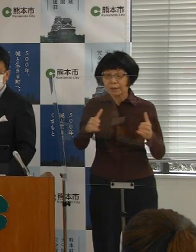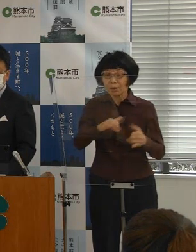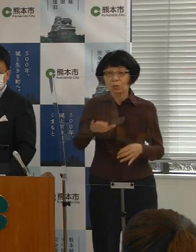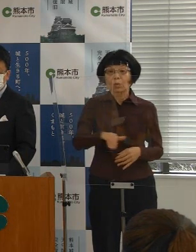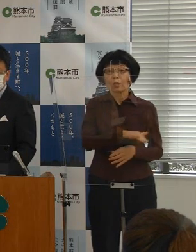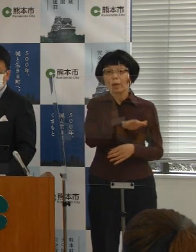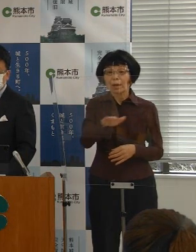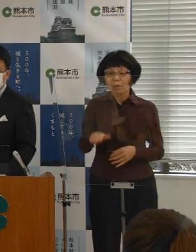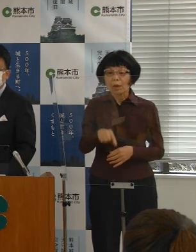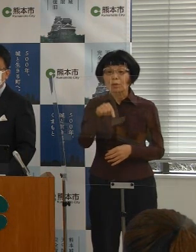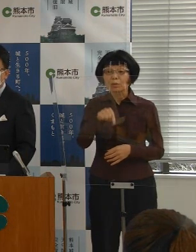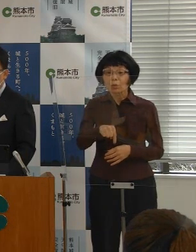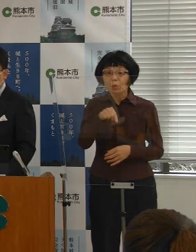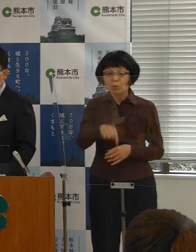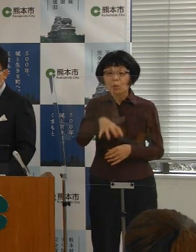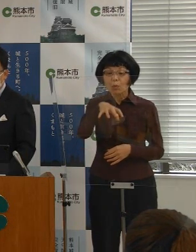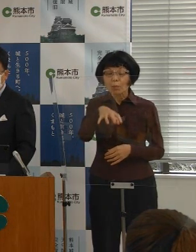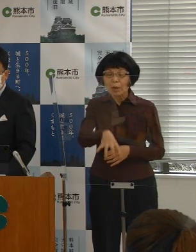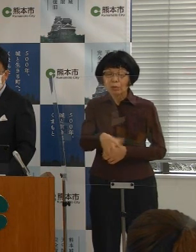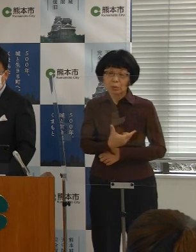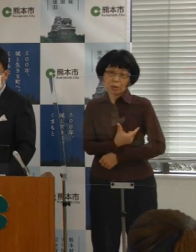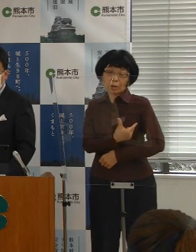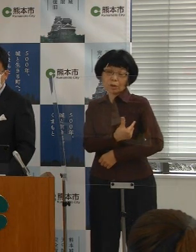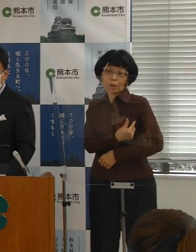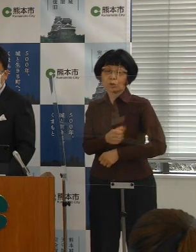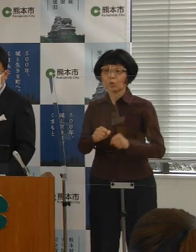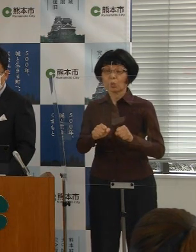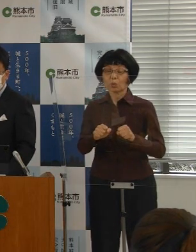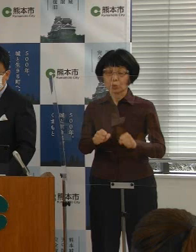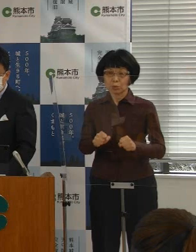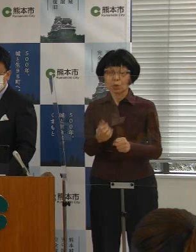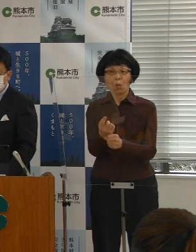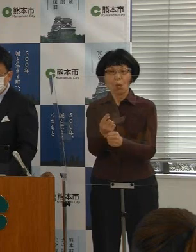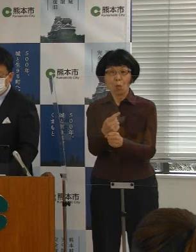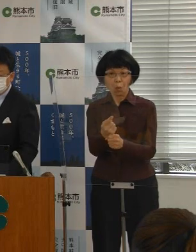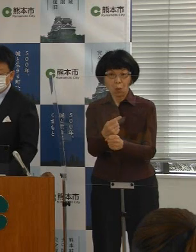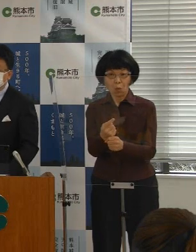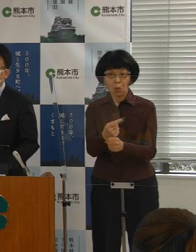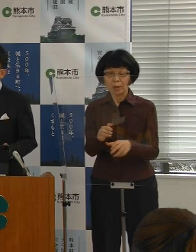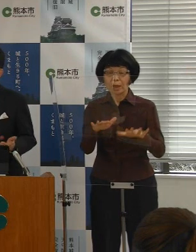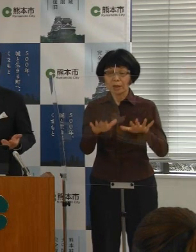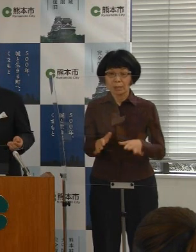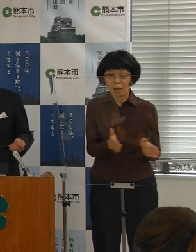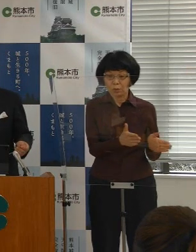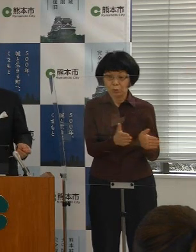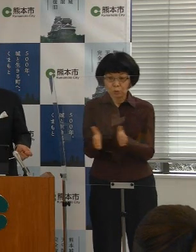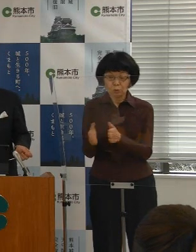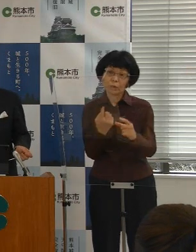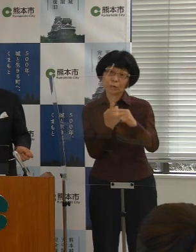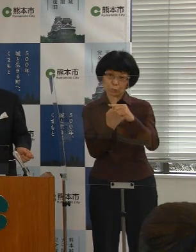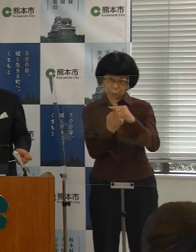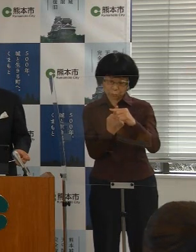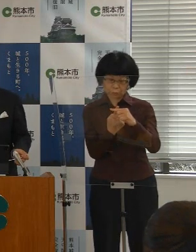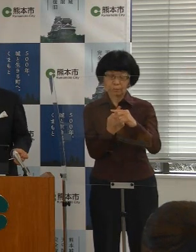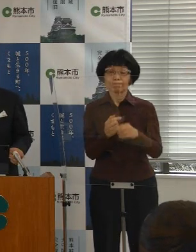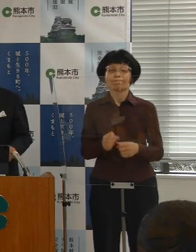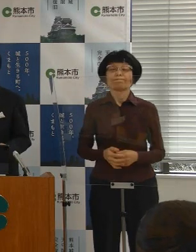の施設で接種をしていただくことで方向で今準備を進めているところでございます